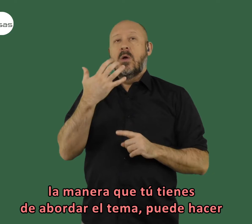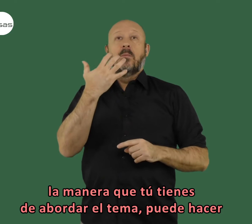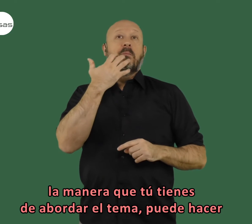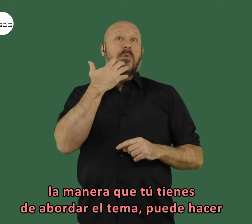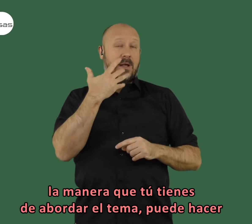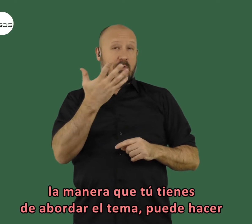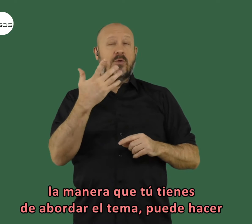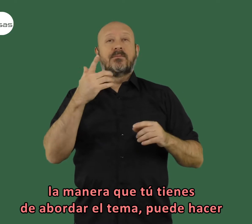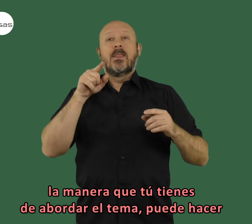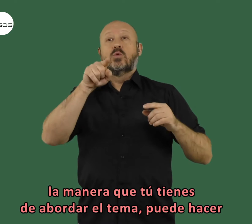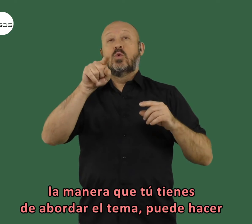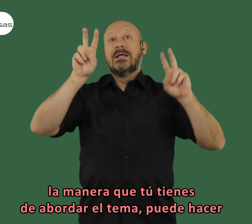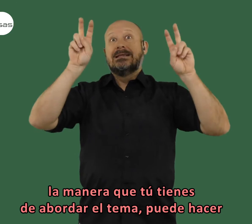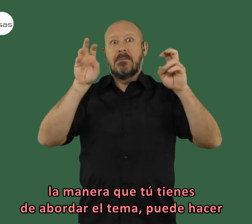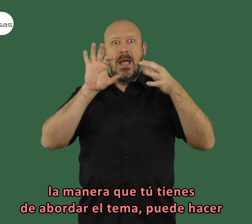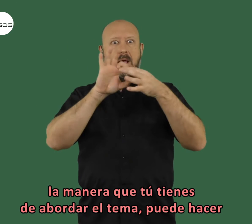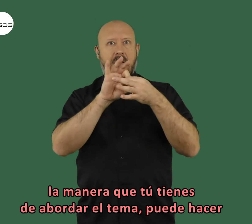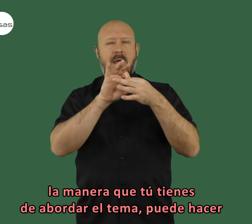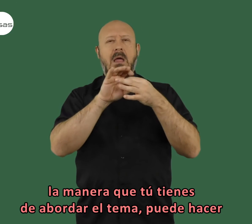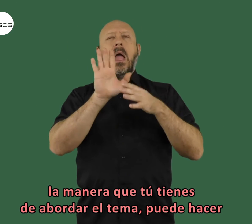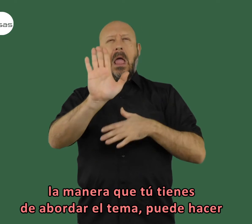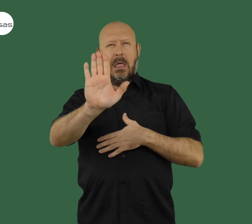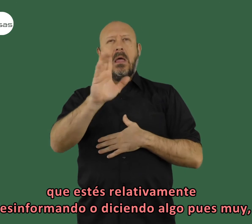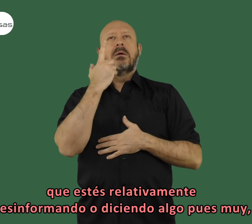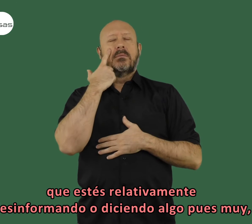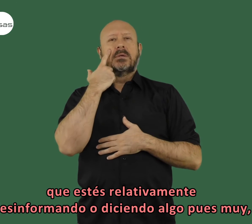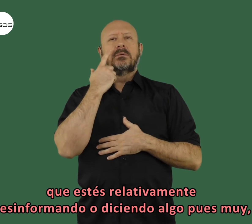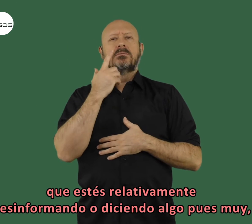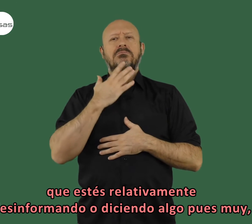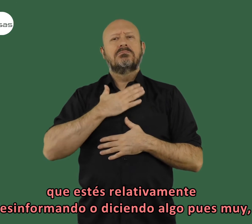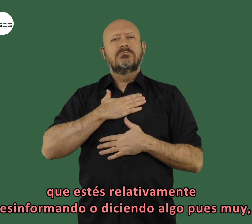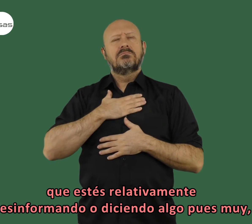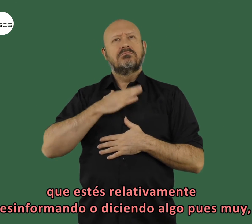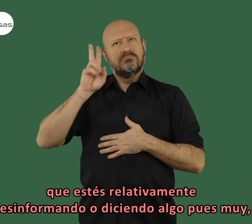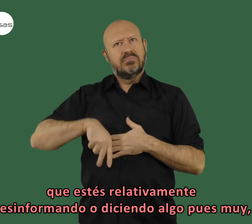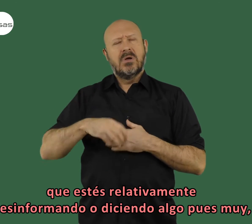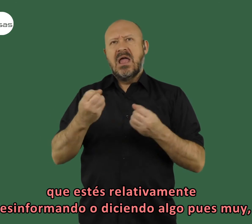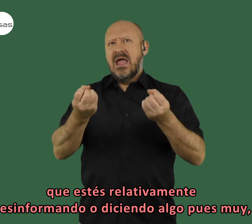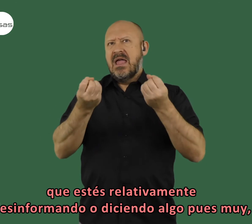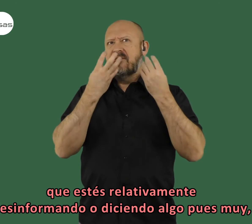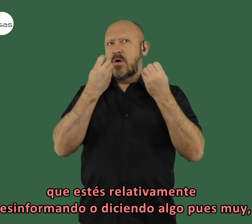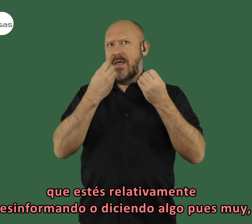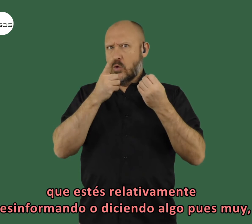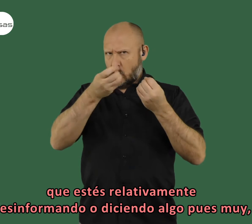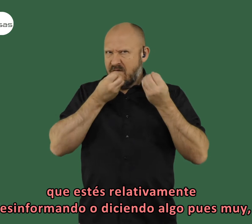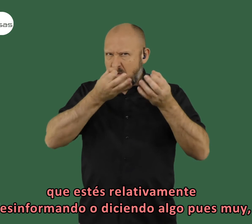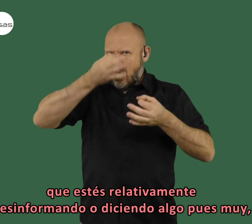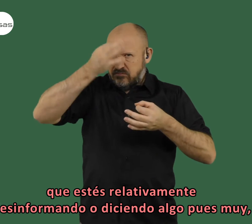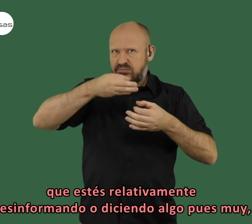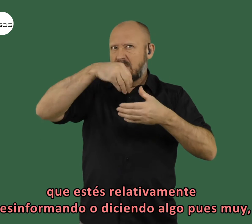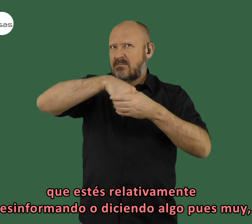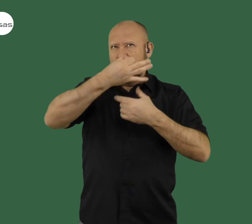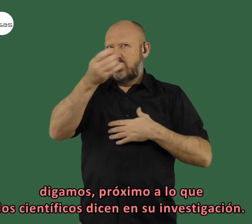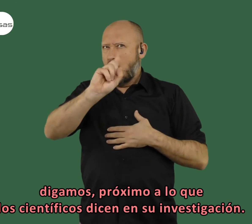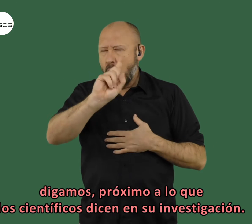que tú tienes de abordar el tema puede hacer que estés relativamente desinformando o